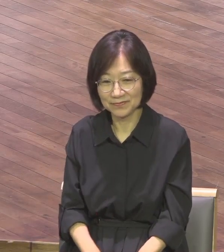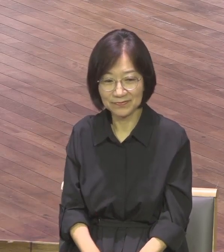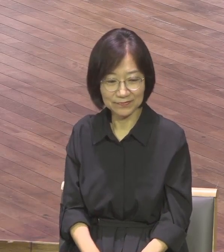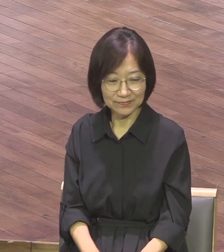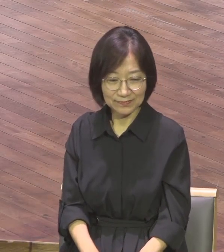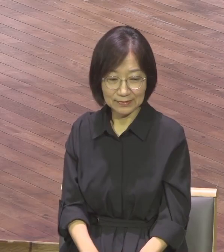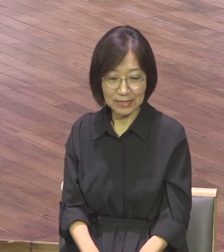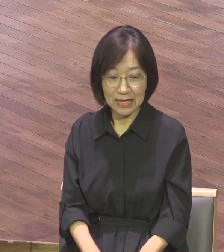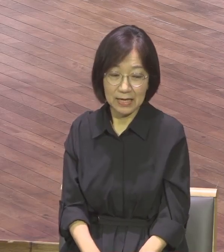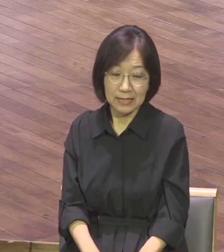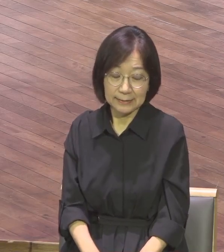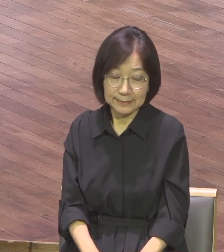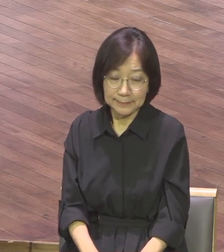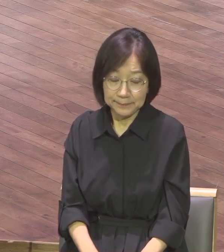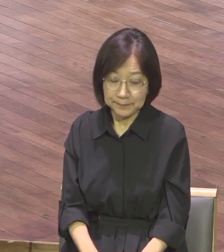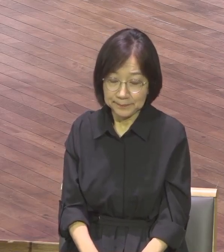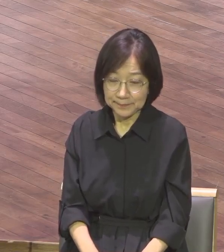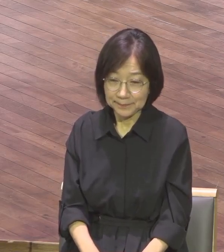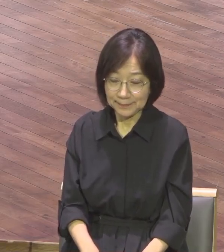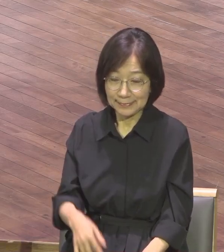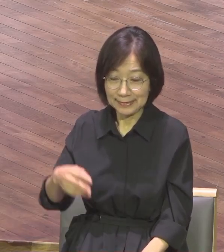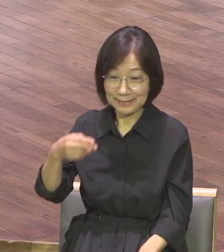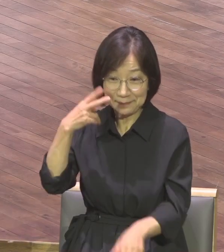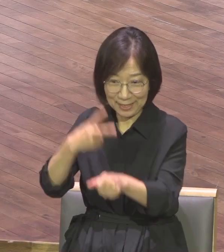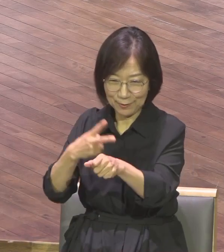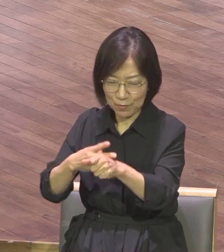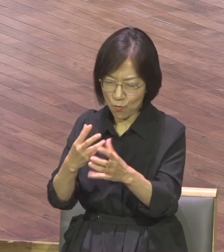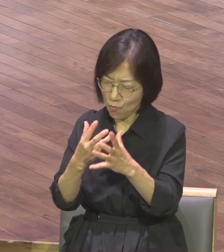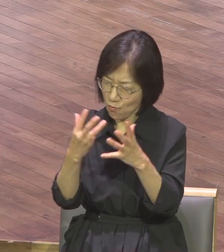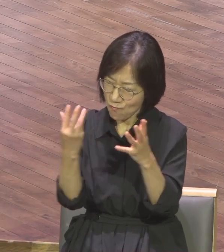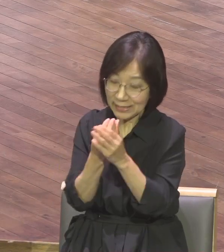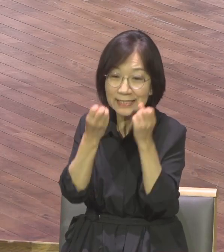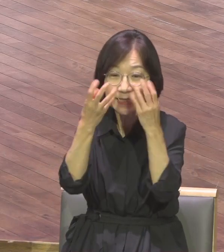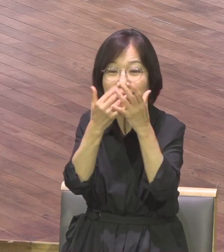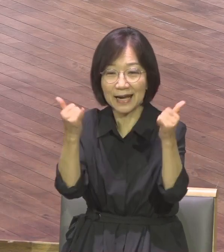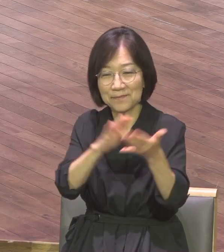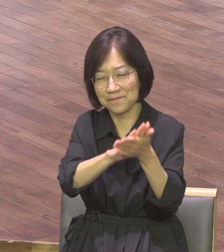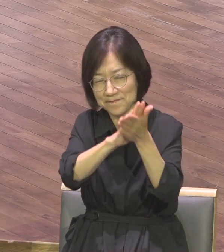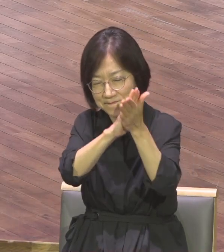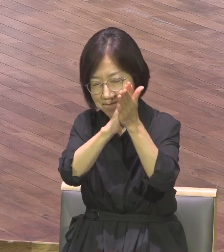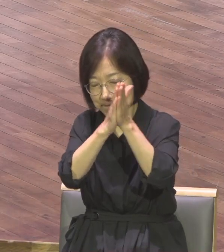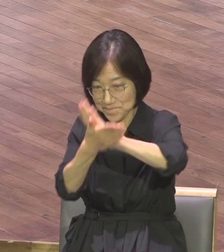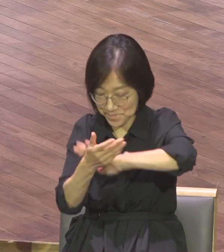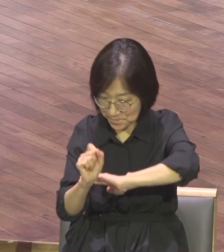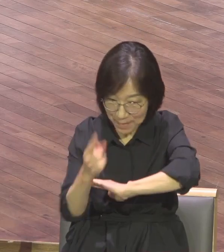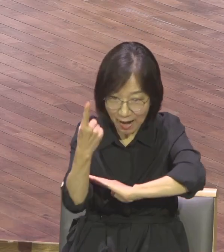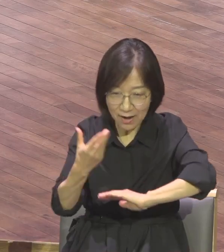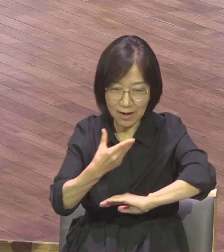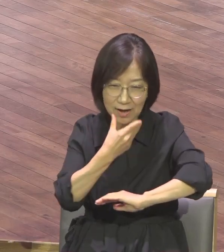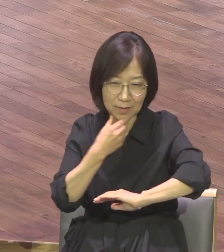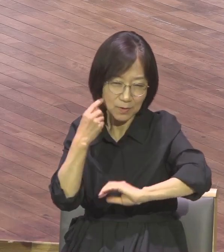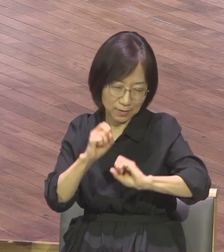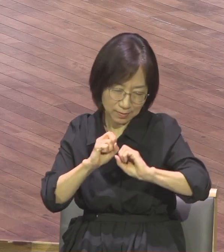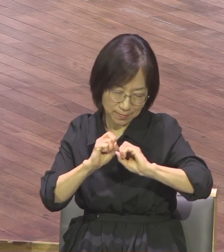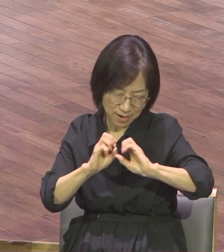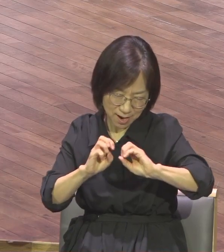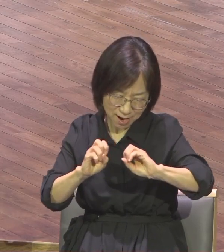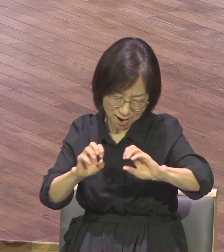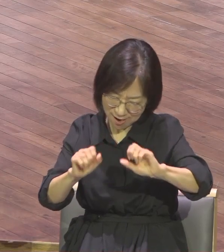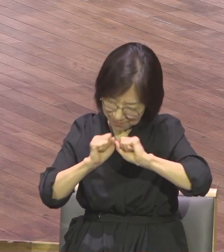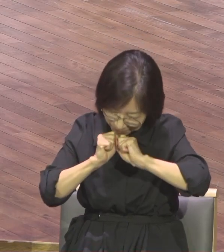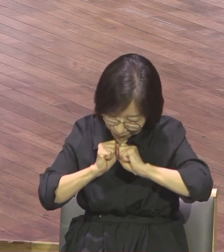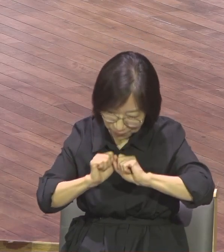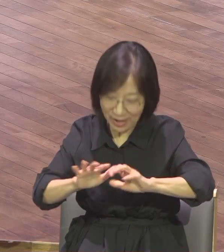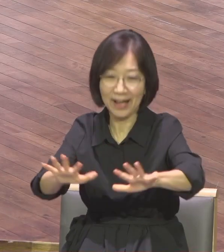인생 터닝 포인트를 맞이한 사울을 통해서 복음이 활화산처럼 그렇게